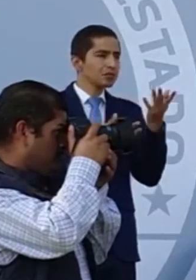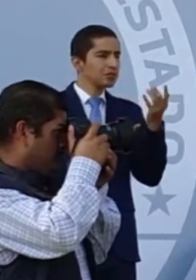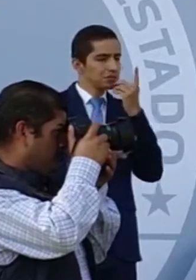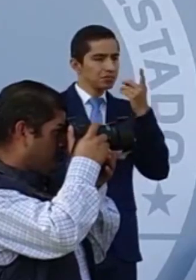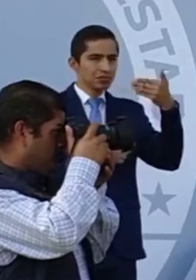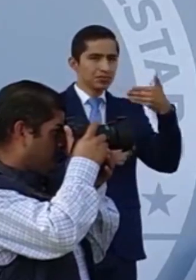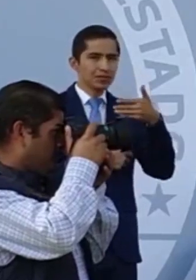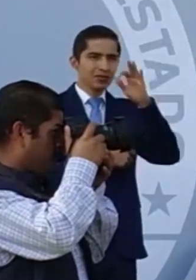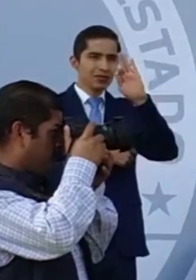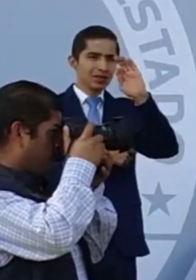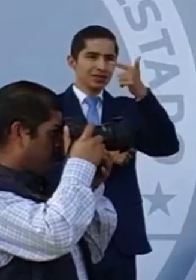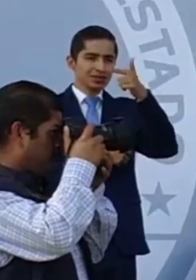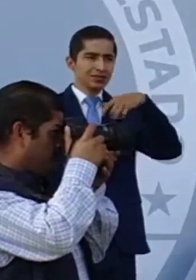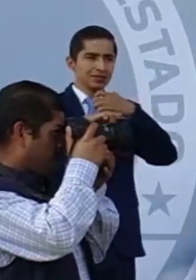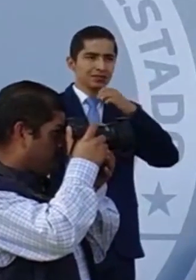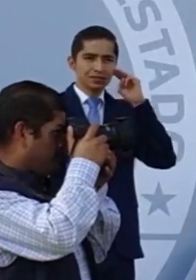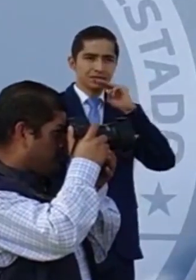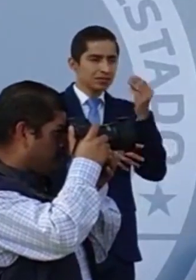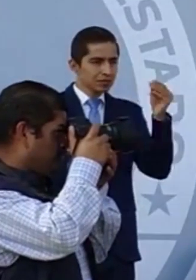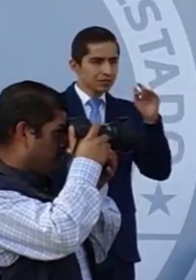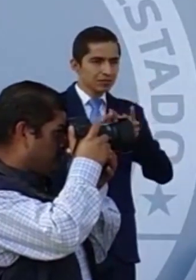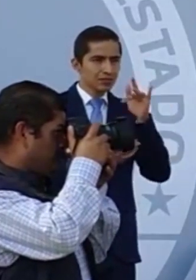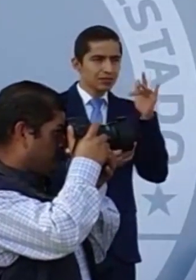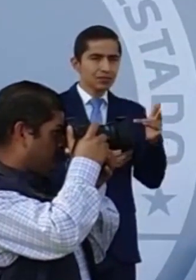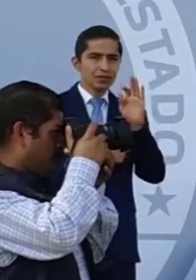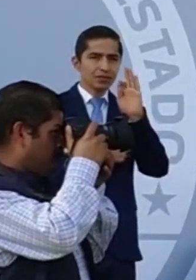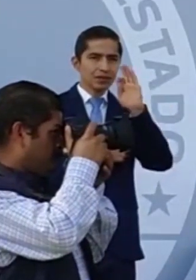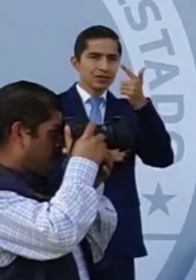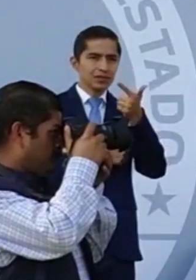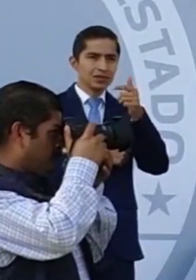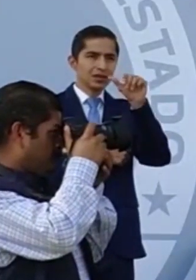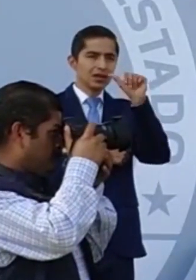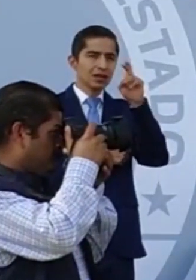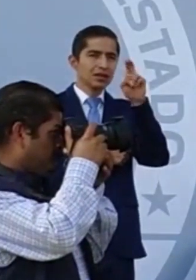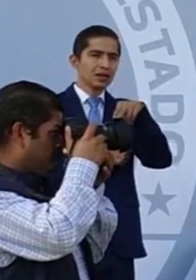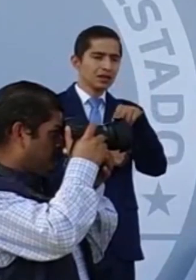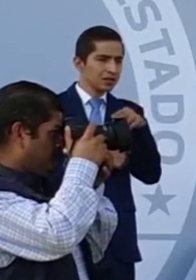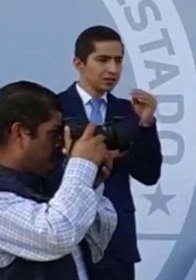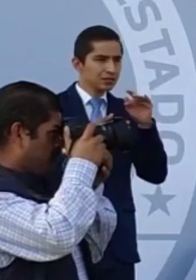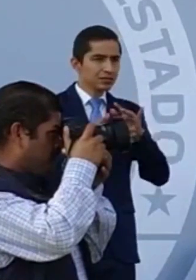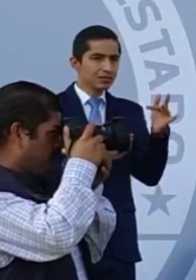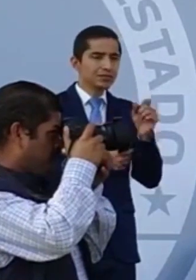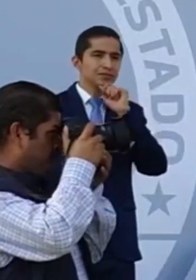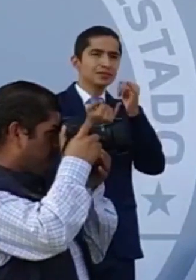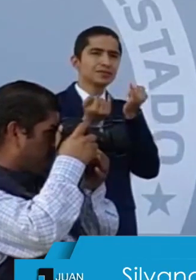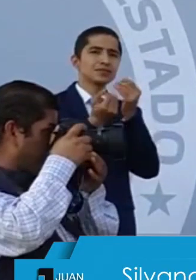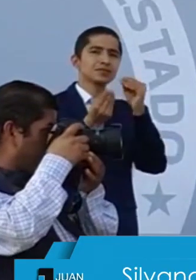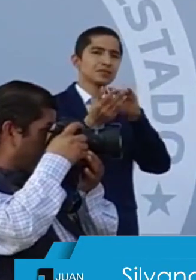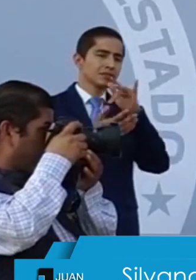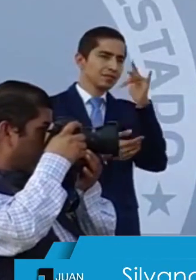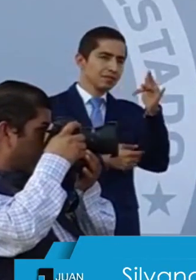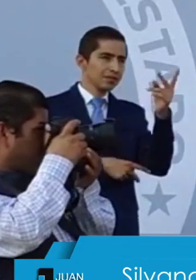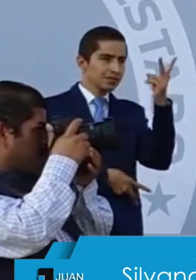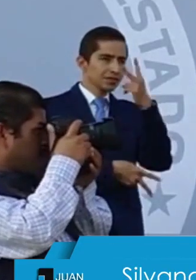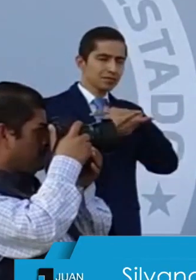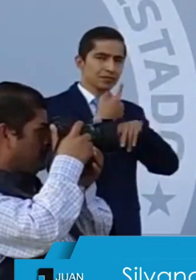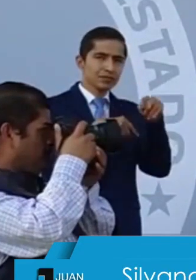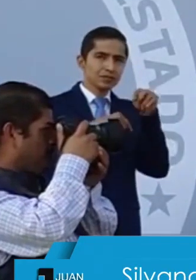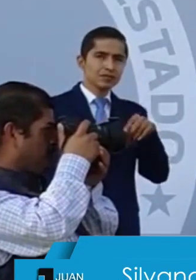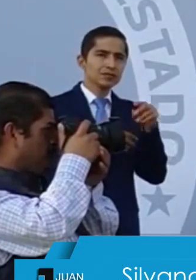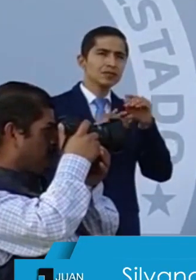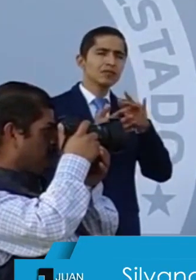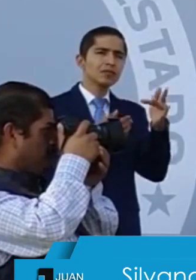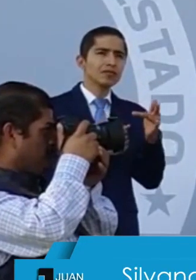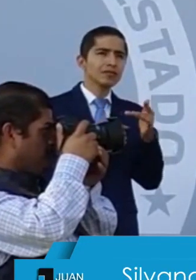fiscalías que la integran y que pues son los brazos, son los pilares para que